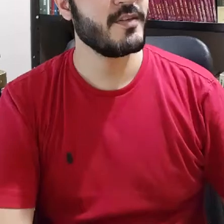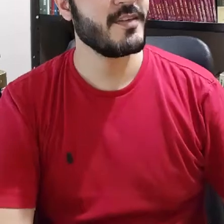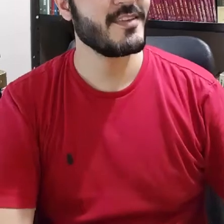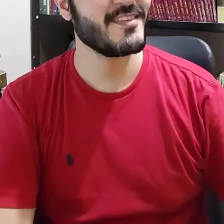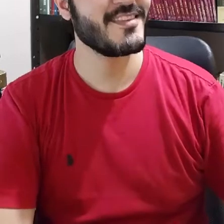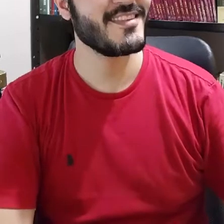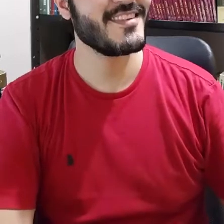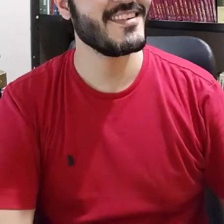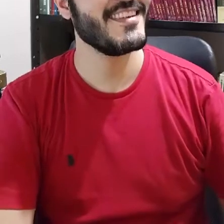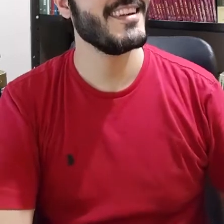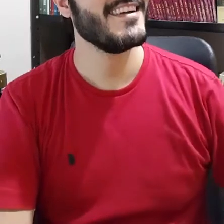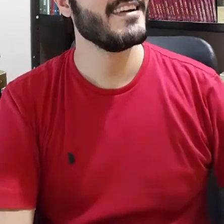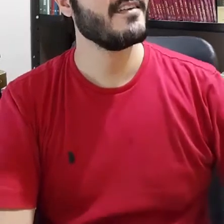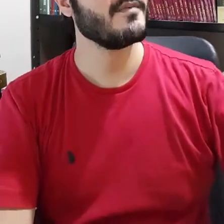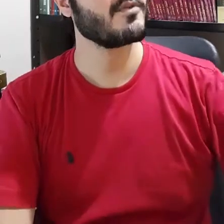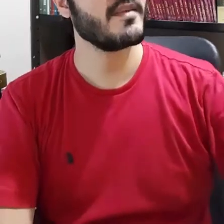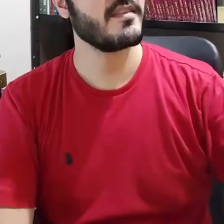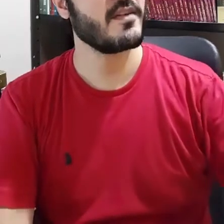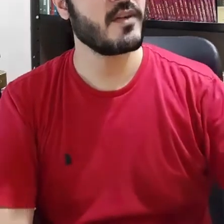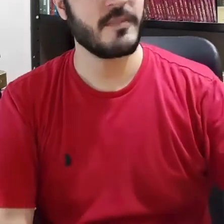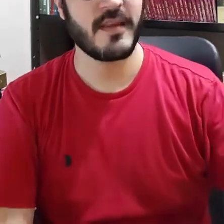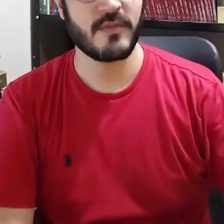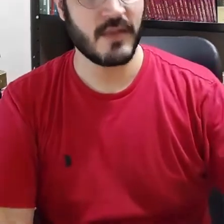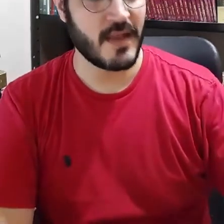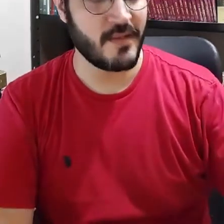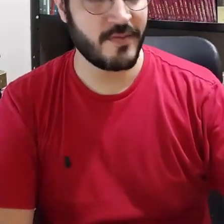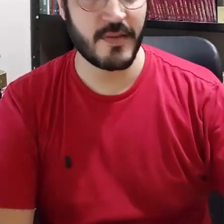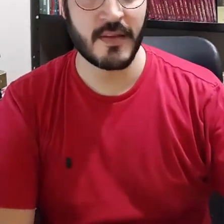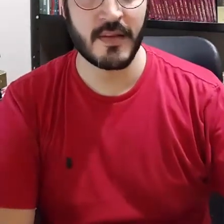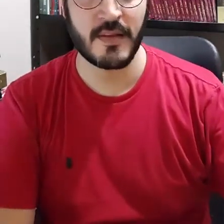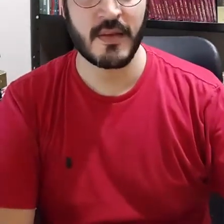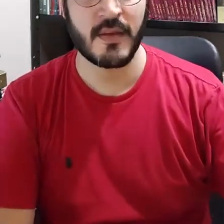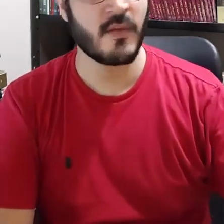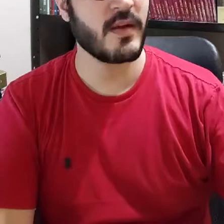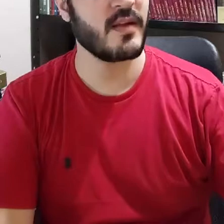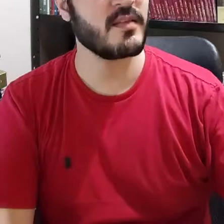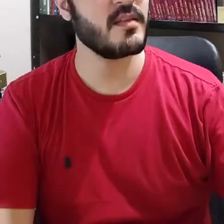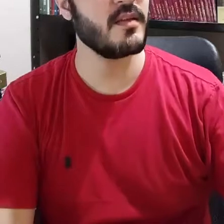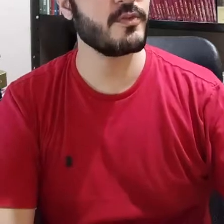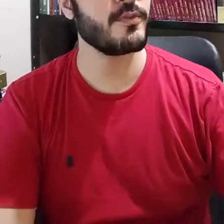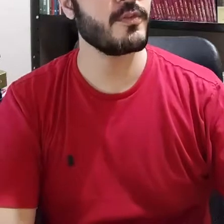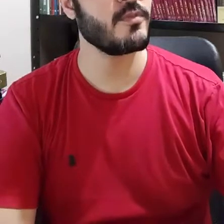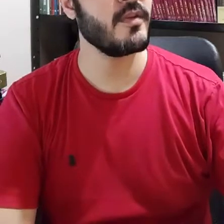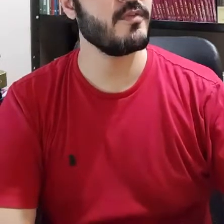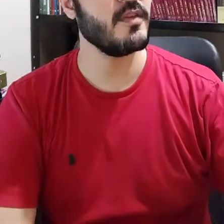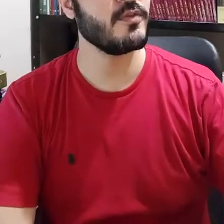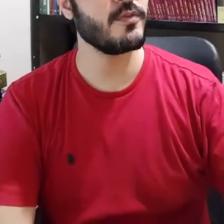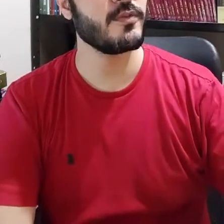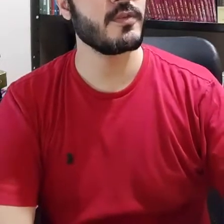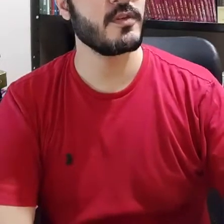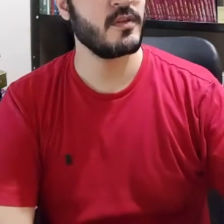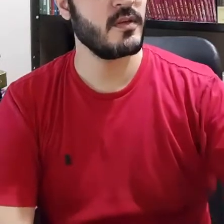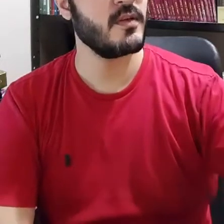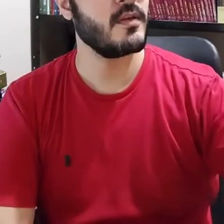Boa noite. Estamos começando agora mais uma live. Com a graça de Deus, sejam